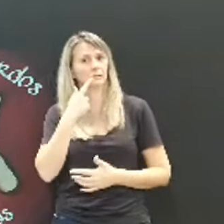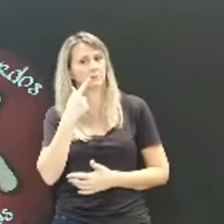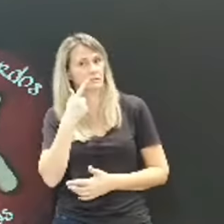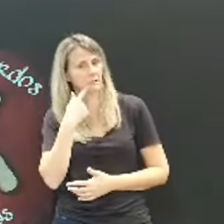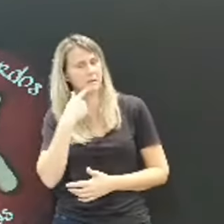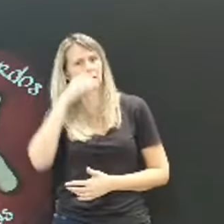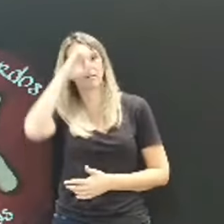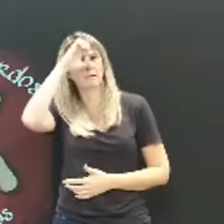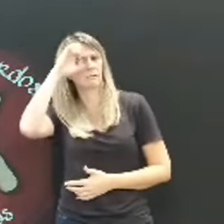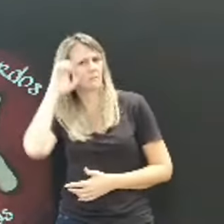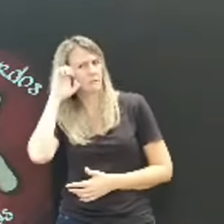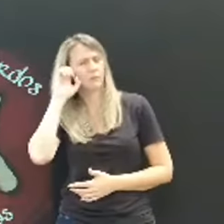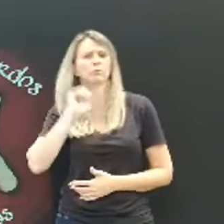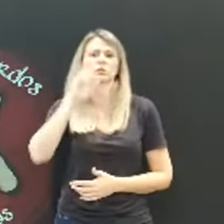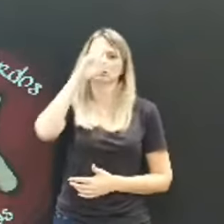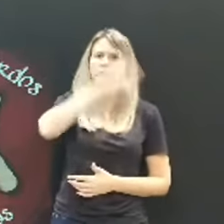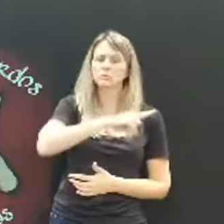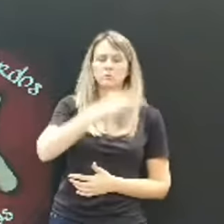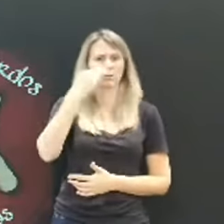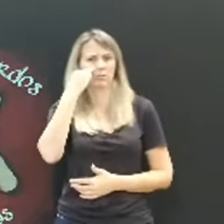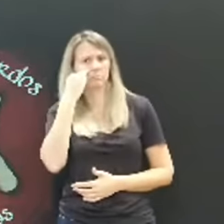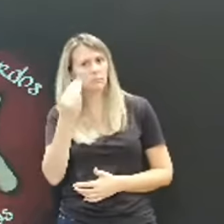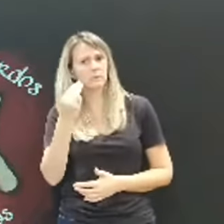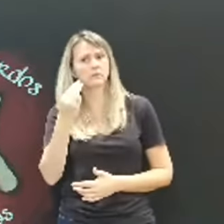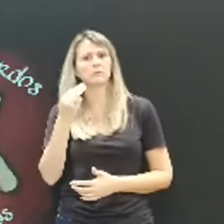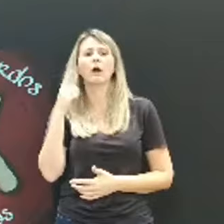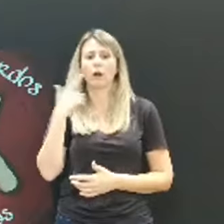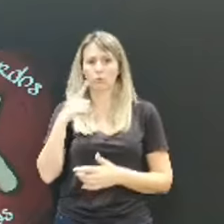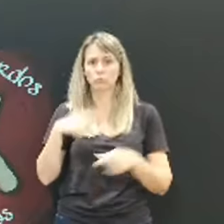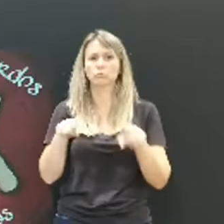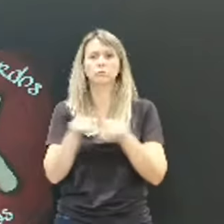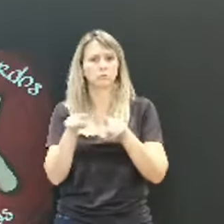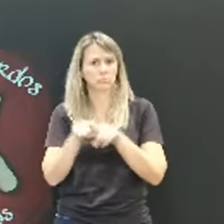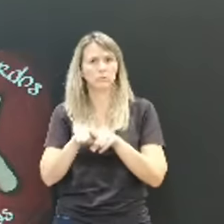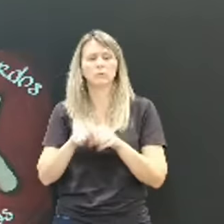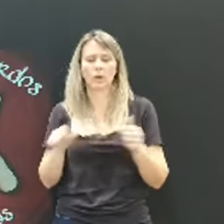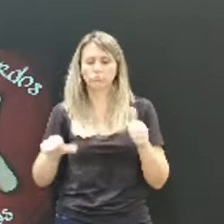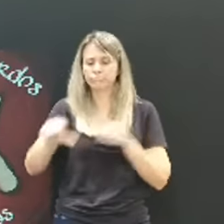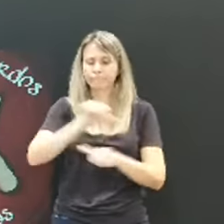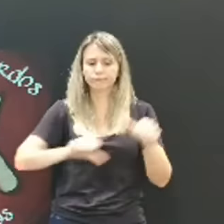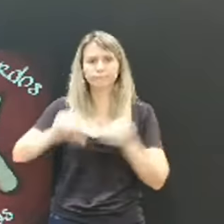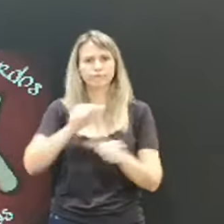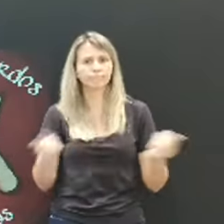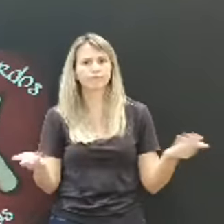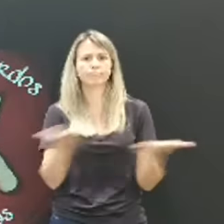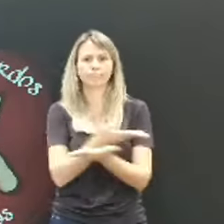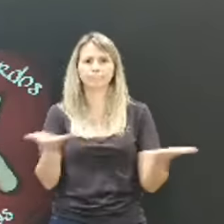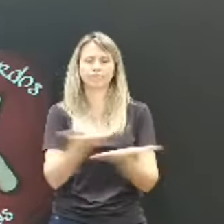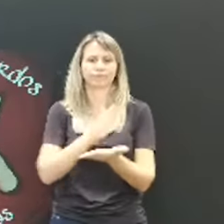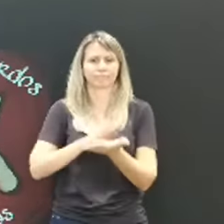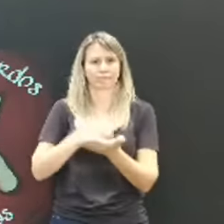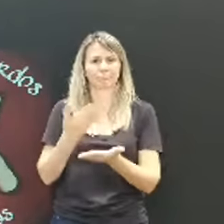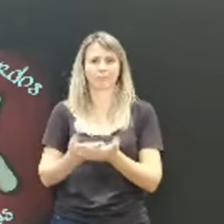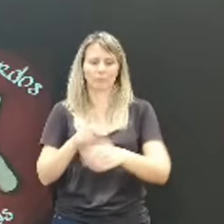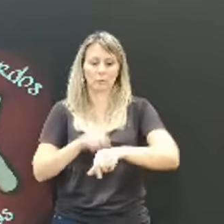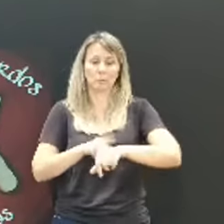sempre às 6 horas. Temos o apoio da Gisele, a Nilde, Cinti, da Lu e de todas